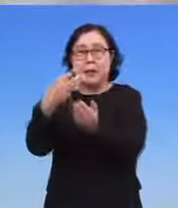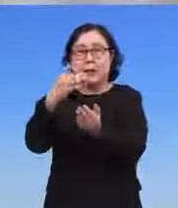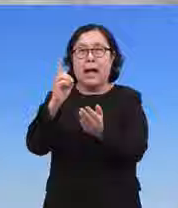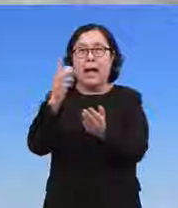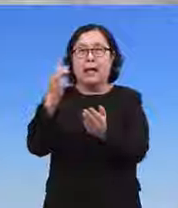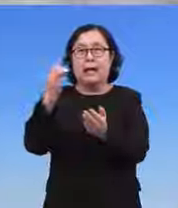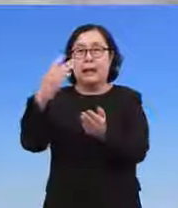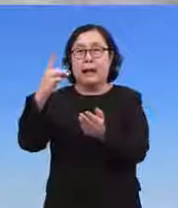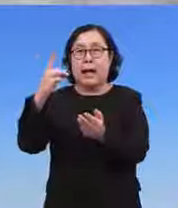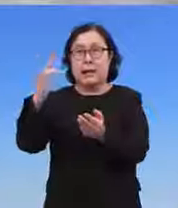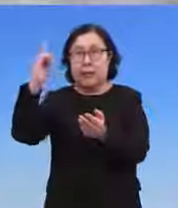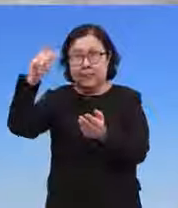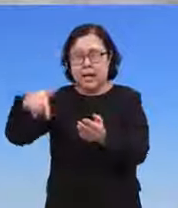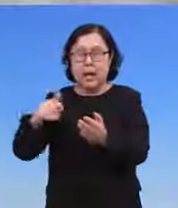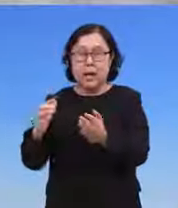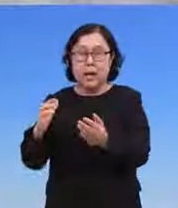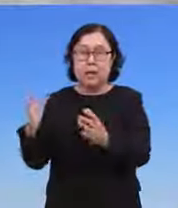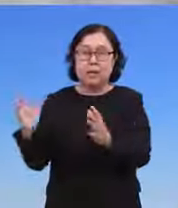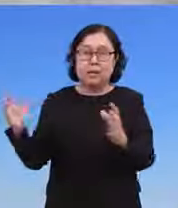있겠냐고요.